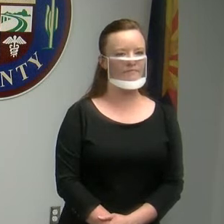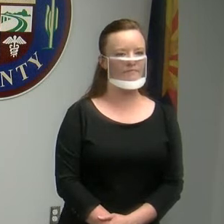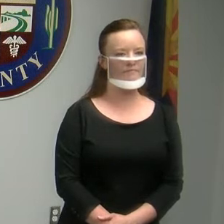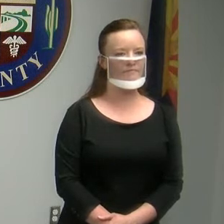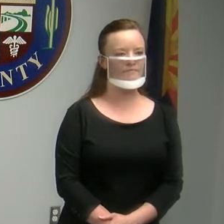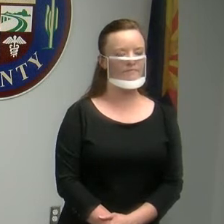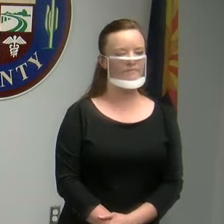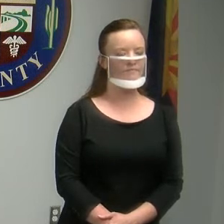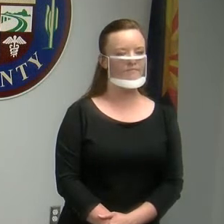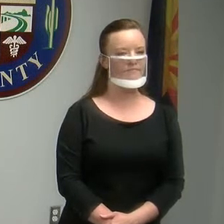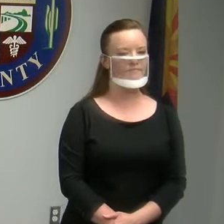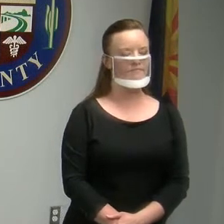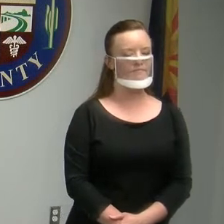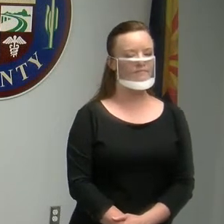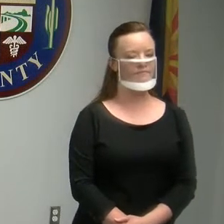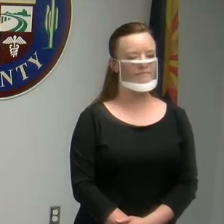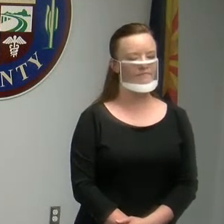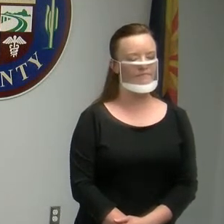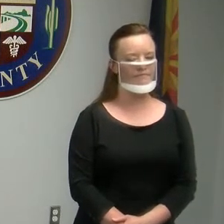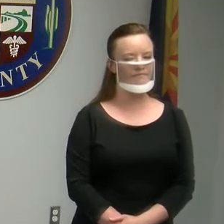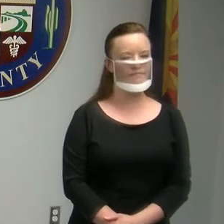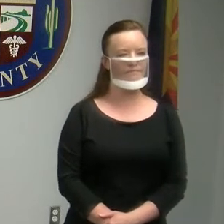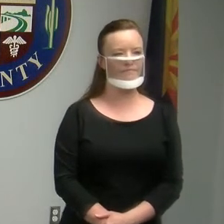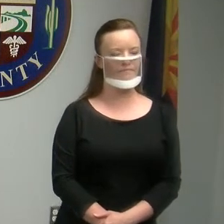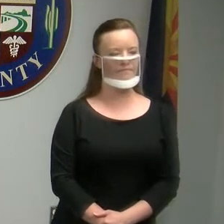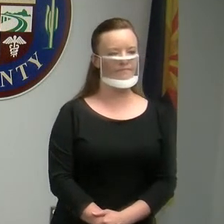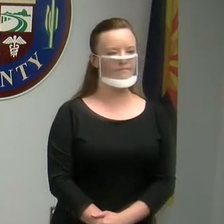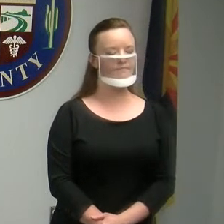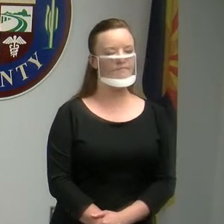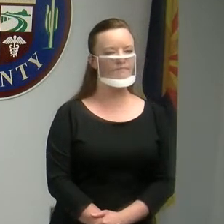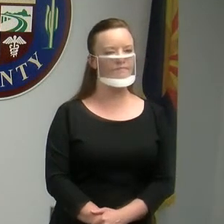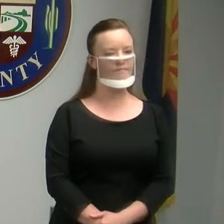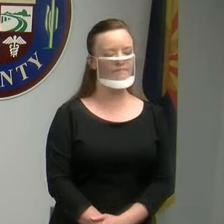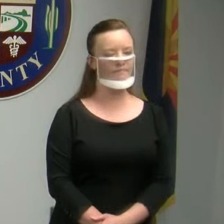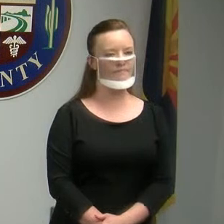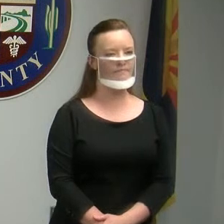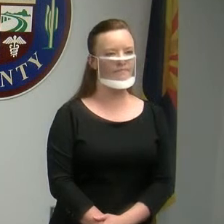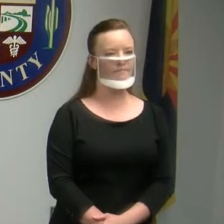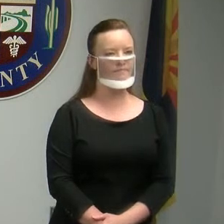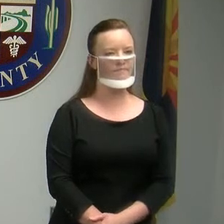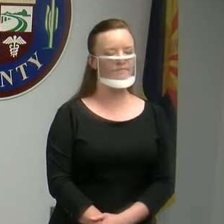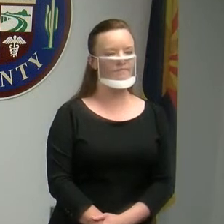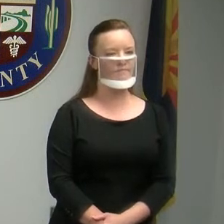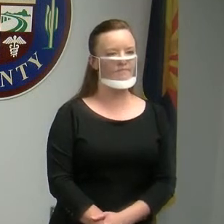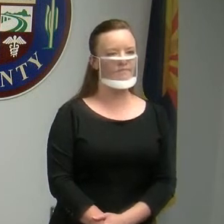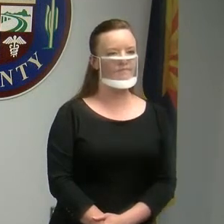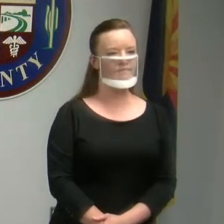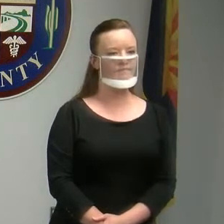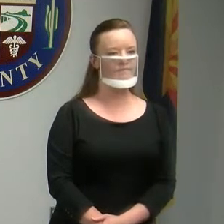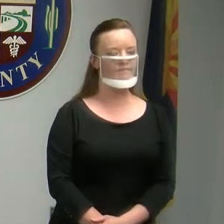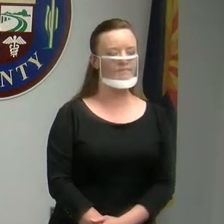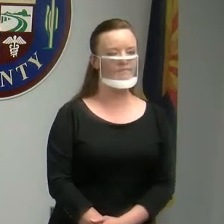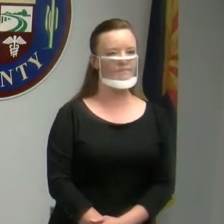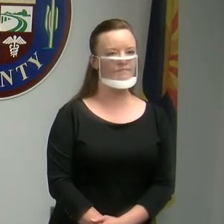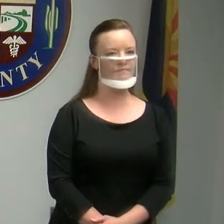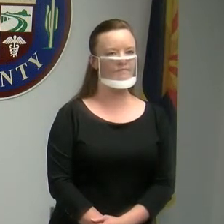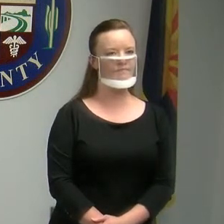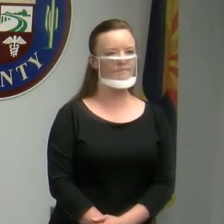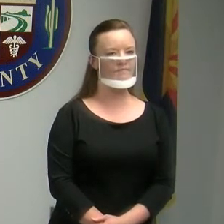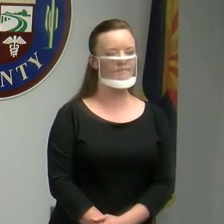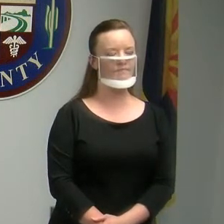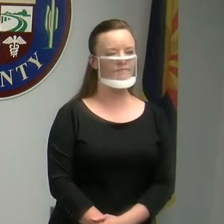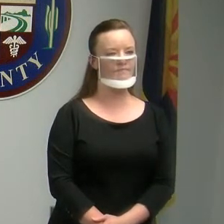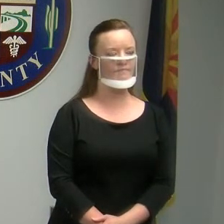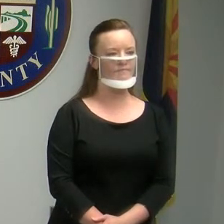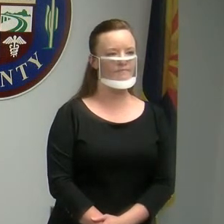constantemente que no se estén duplicando casos con los nombres y fechas de nacimiento que sean los mismos. Otro ejemplo que podemos poner es que cuando uno va al